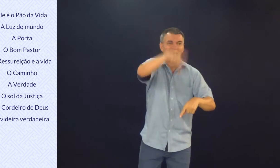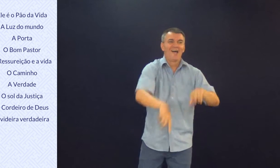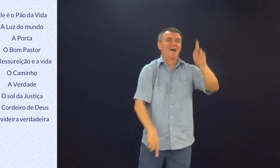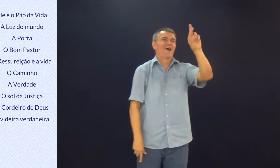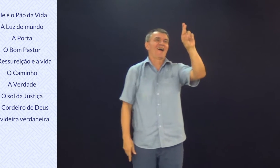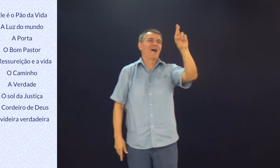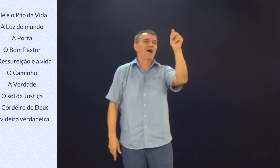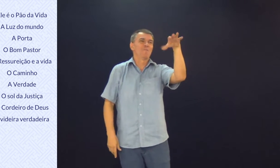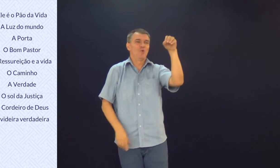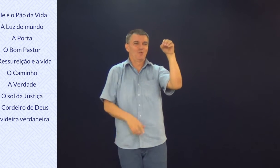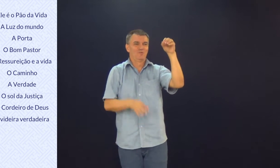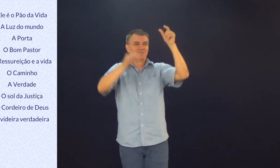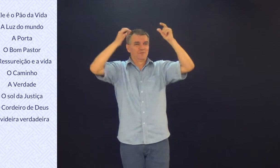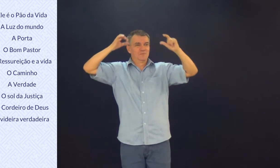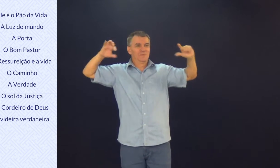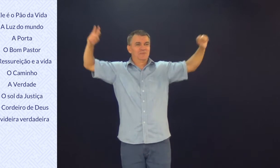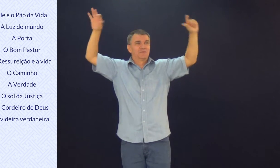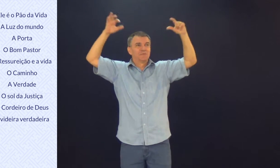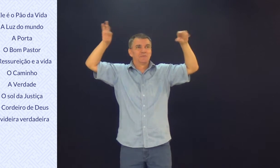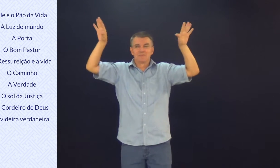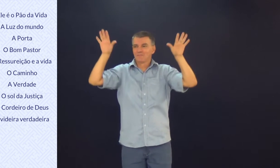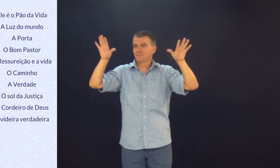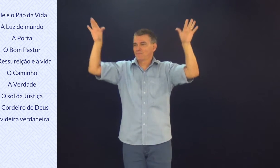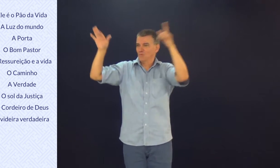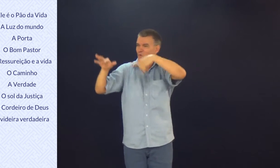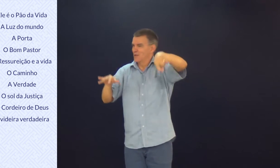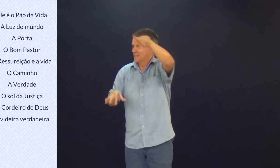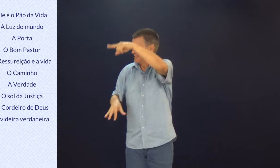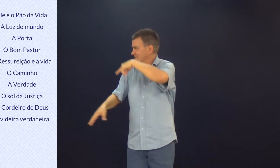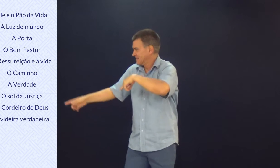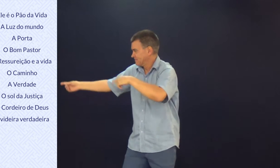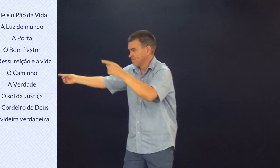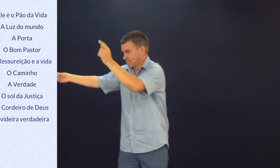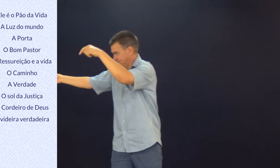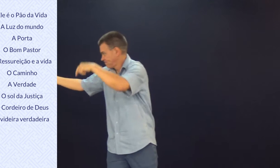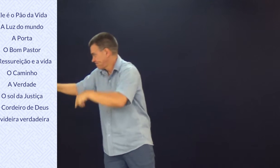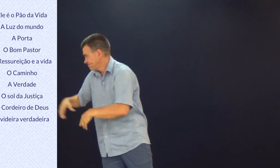nós somos os ramos né como expliquei antes começar a pregação